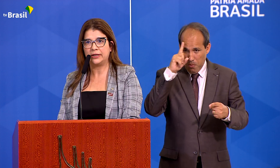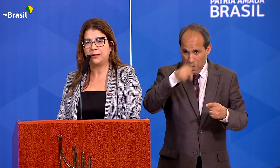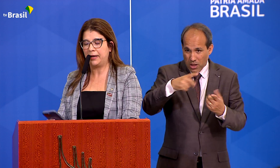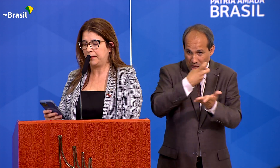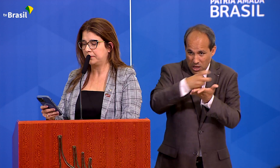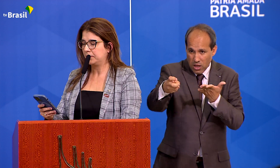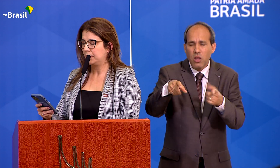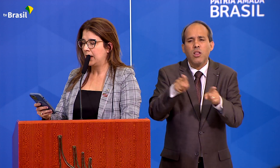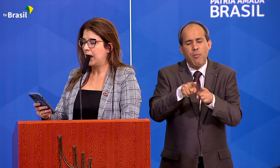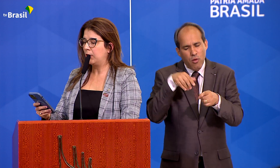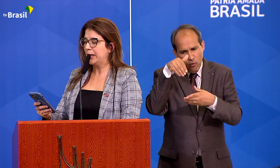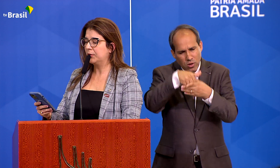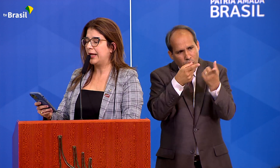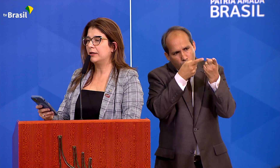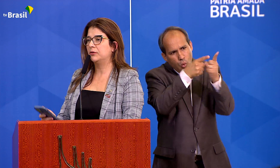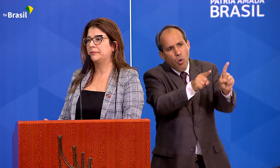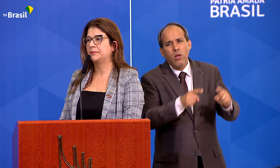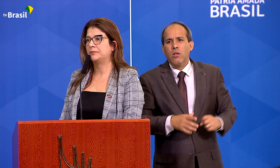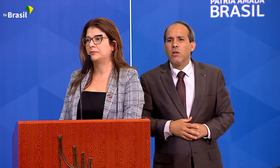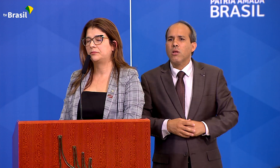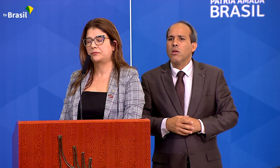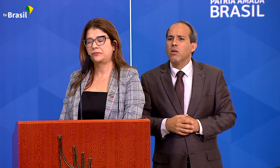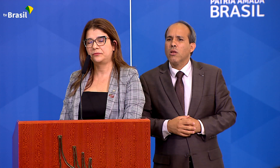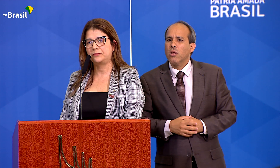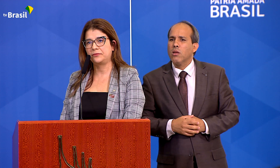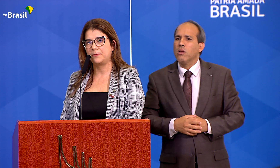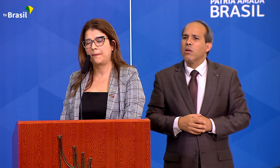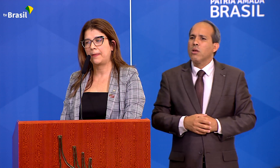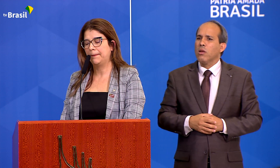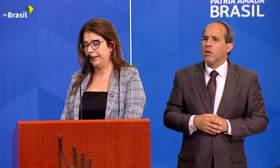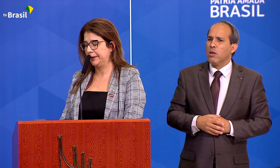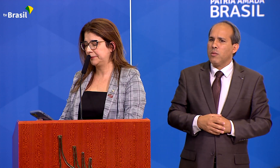serei contra também ao deputado